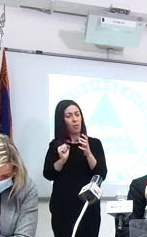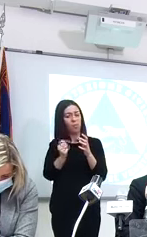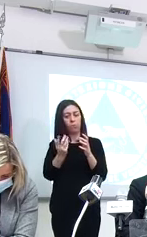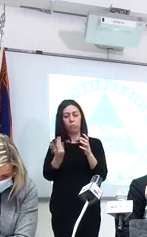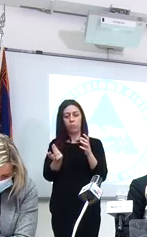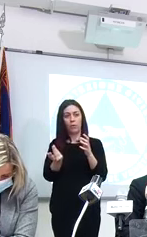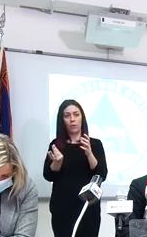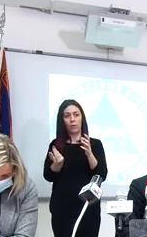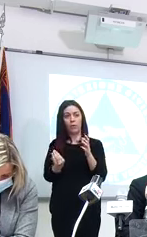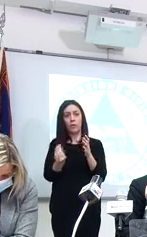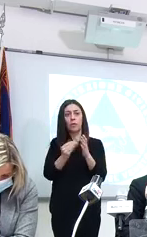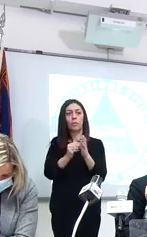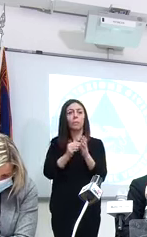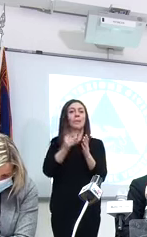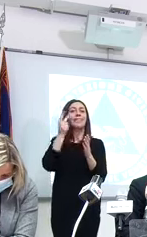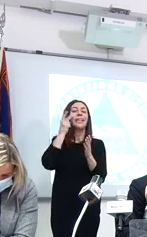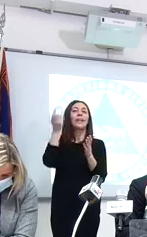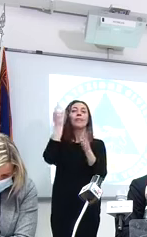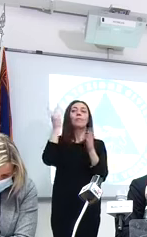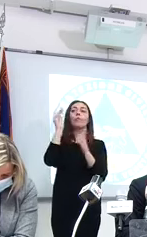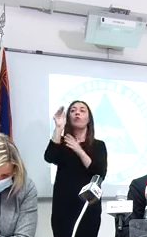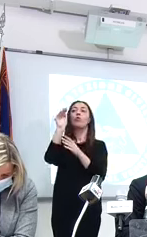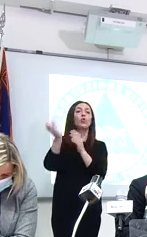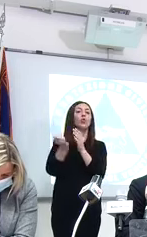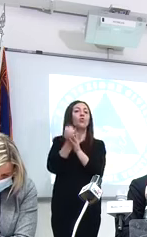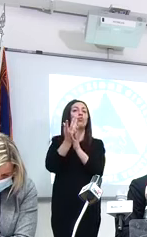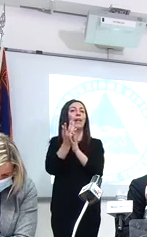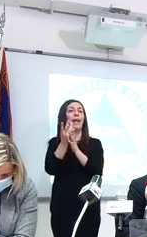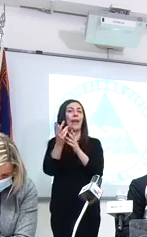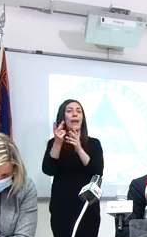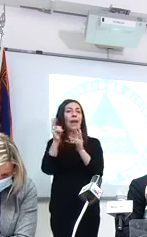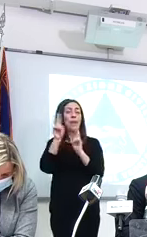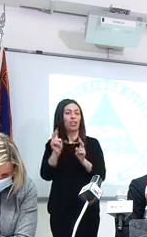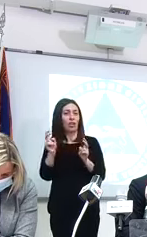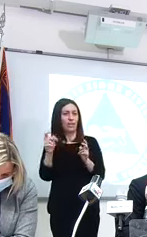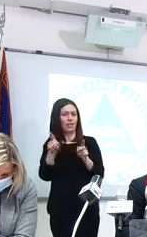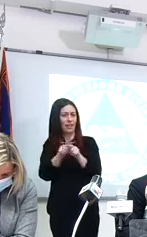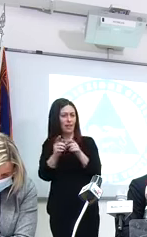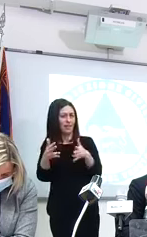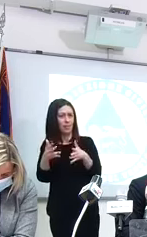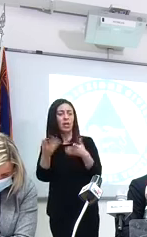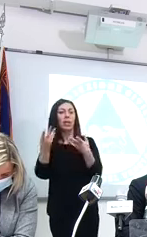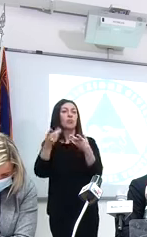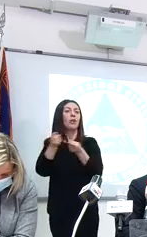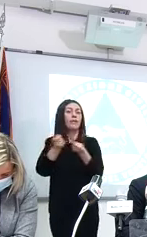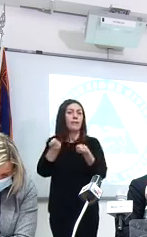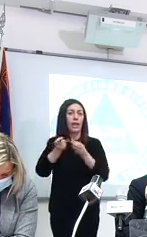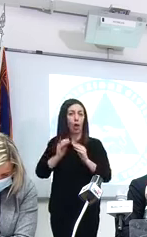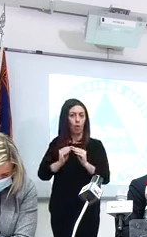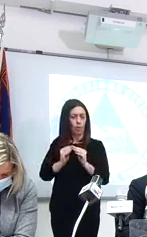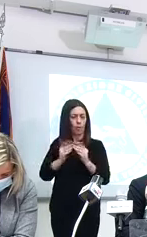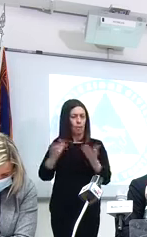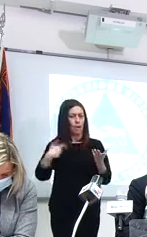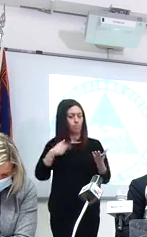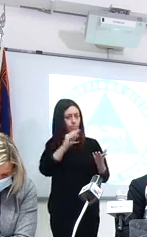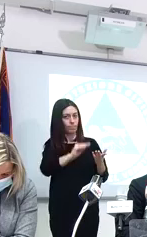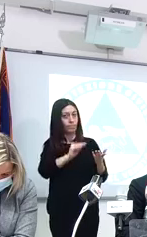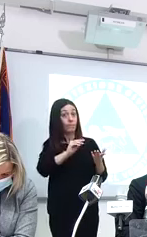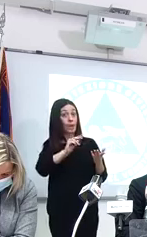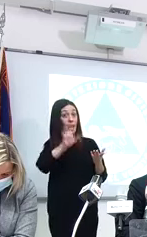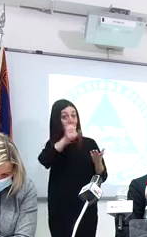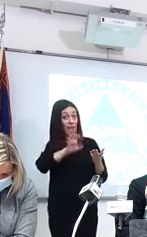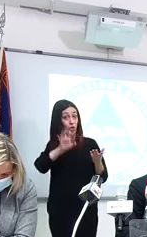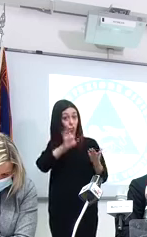sul generis. Allora, la mia domanda è questa. La Regione in qualche modo può intervenire a supporto di